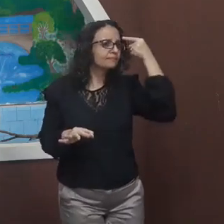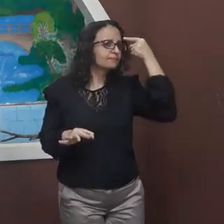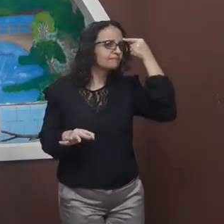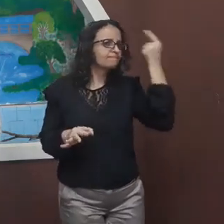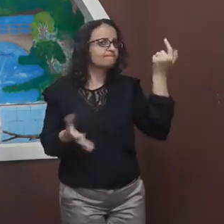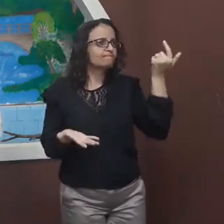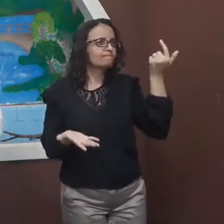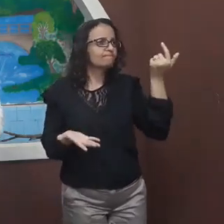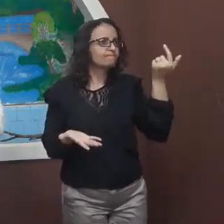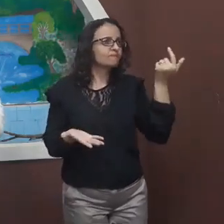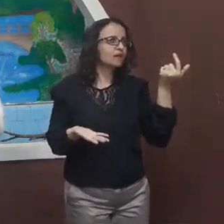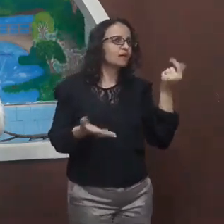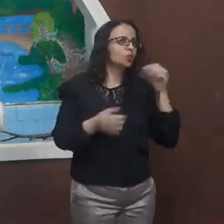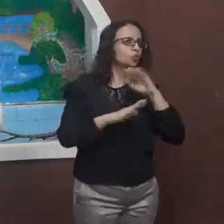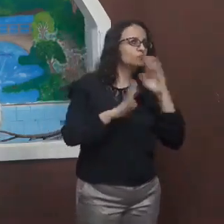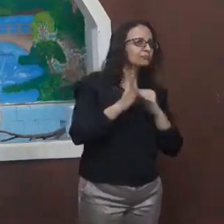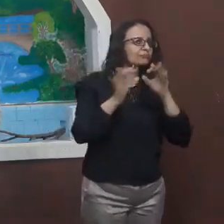que não existe